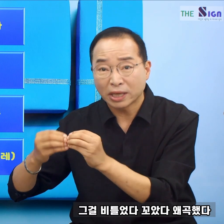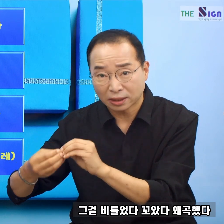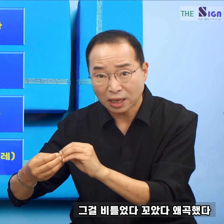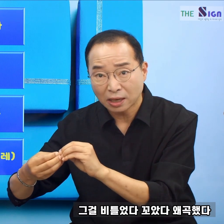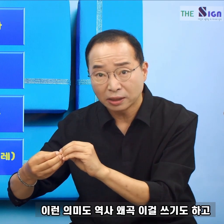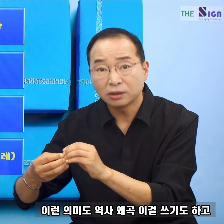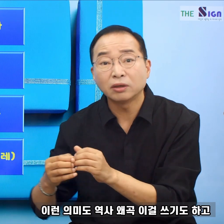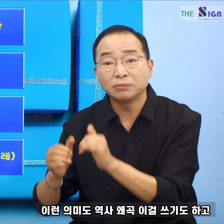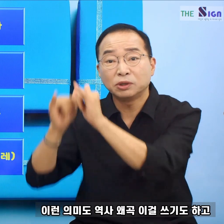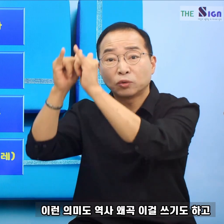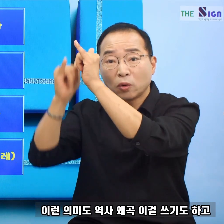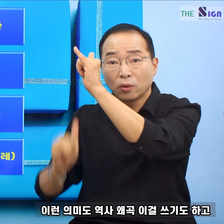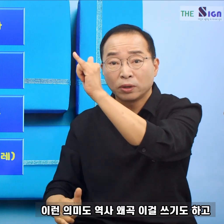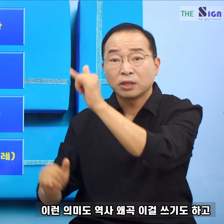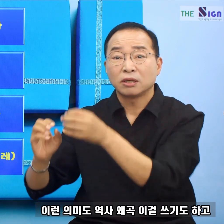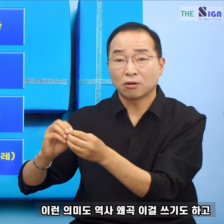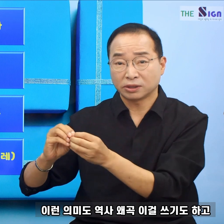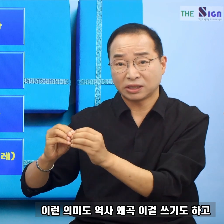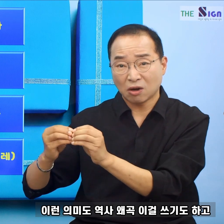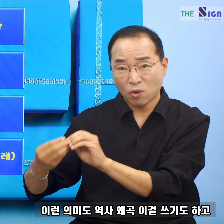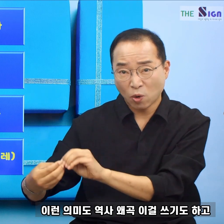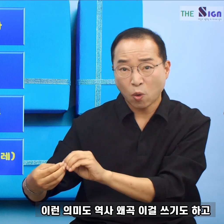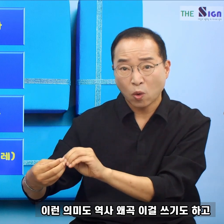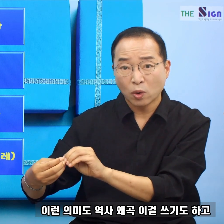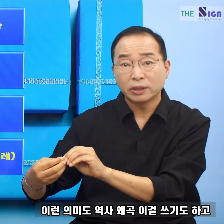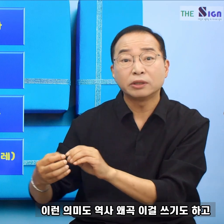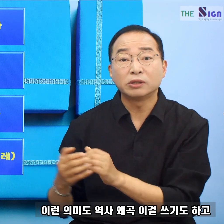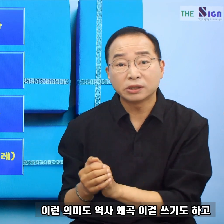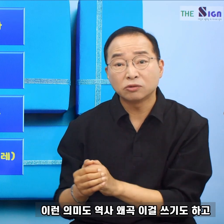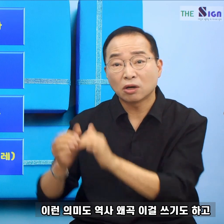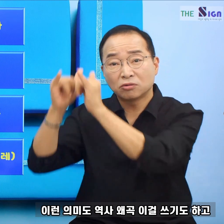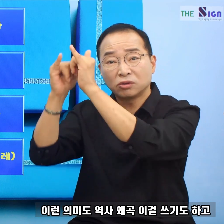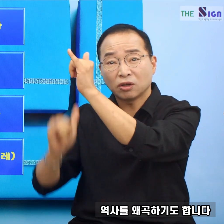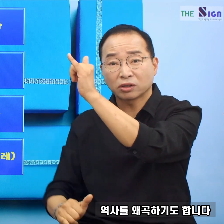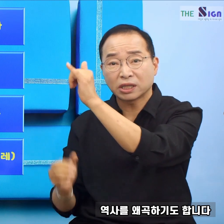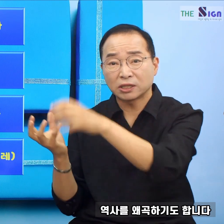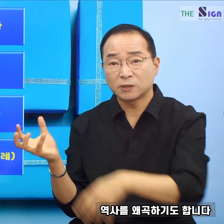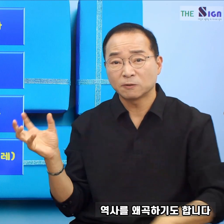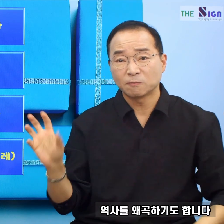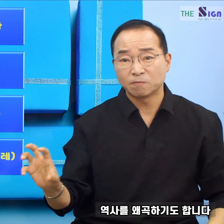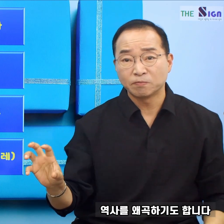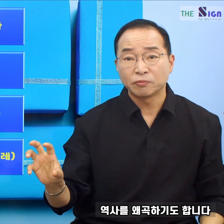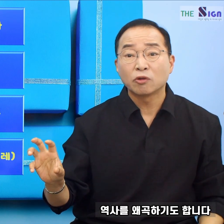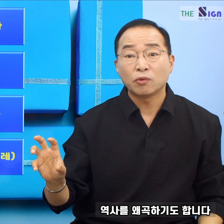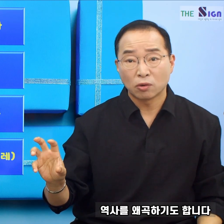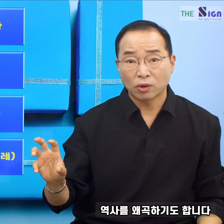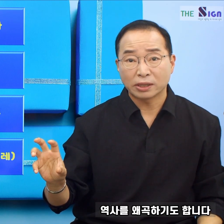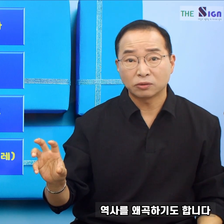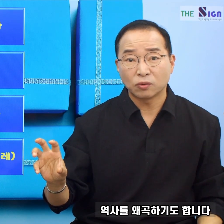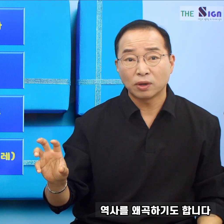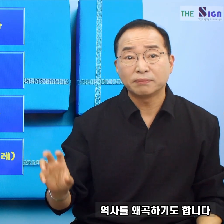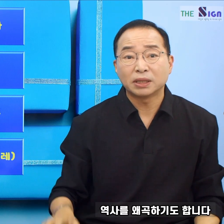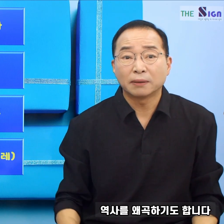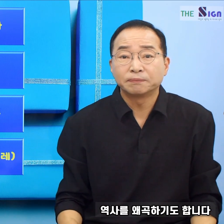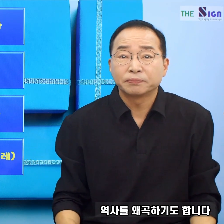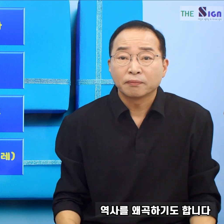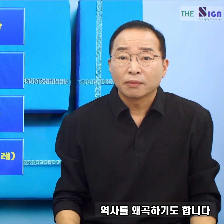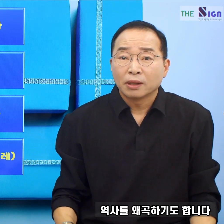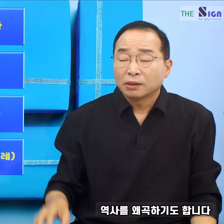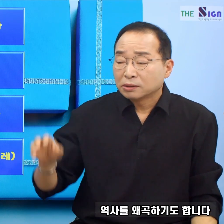왜곡했다, 이런 의미도 역사 왜곡, 이걸 쓰기도 하고 역사를 왜곡하기도 합니다.